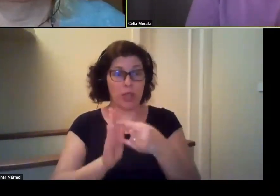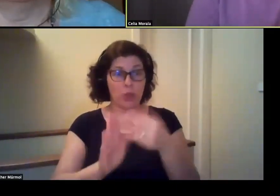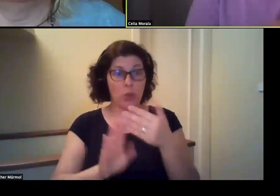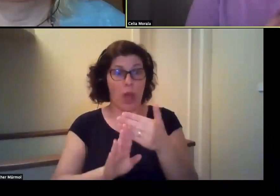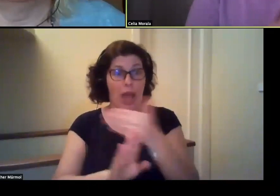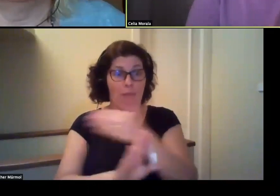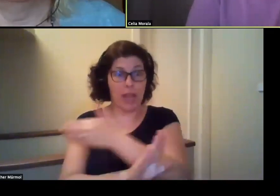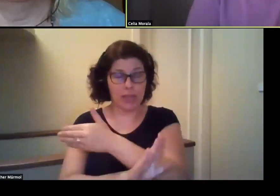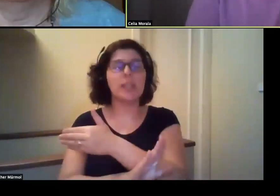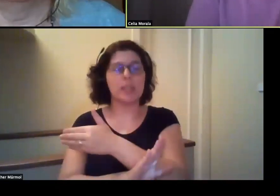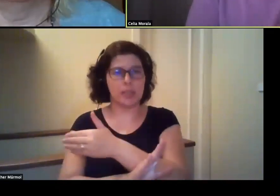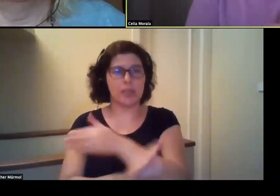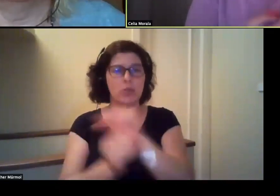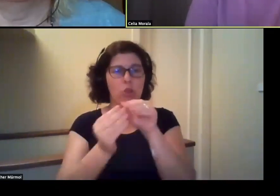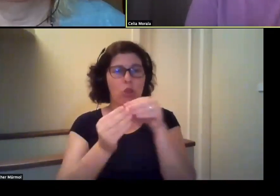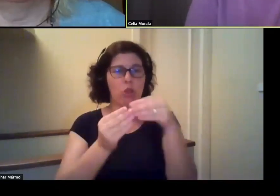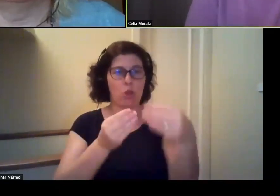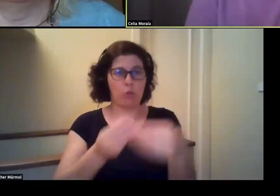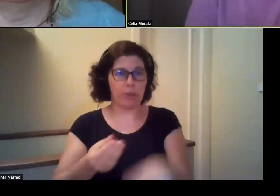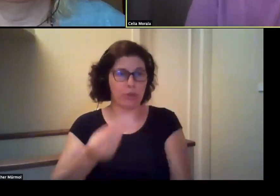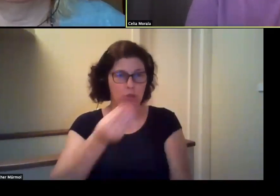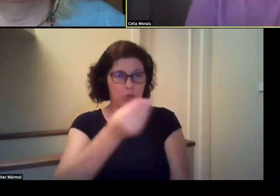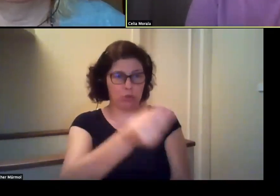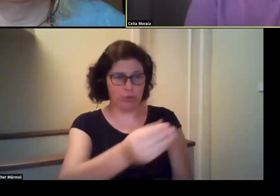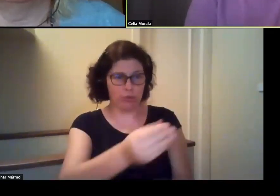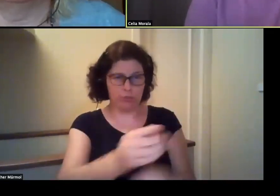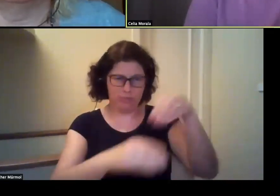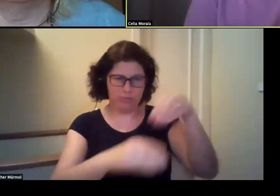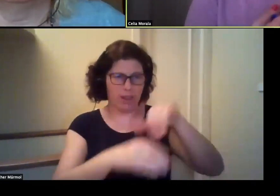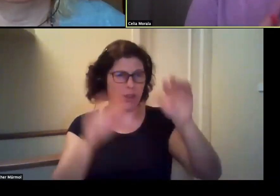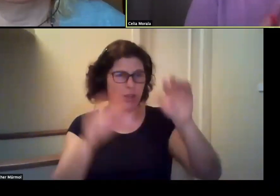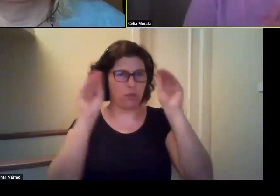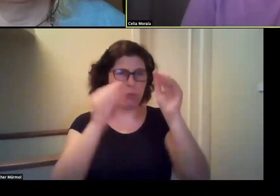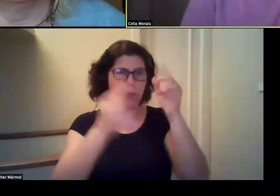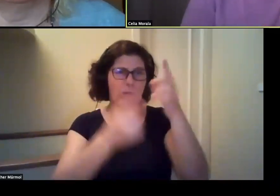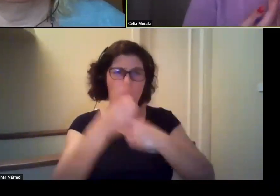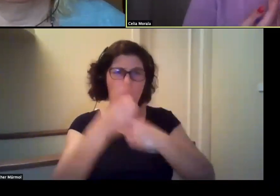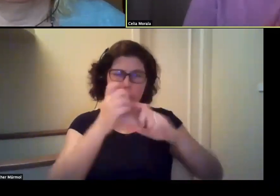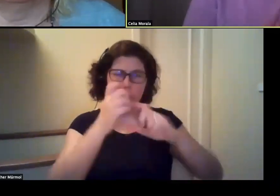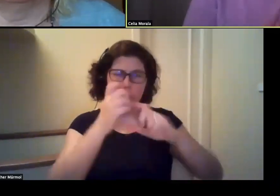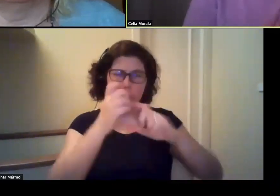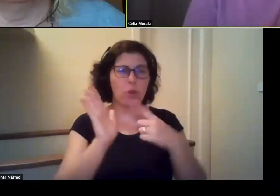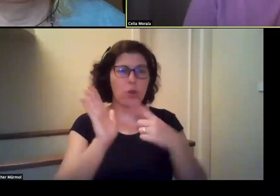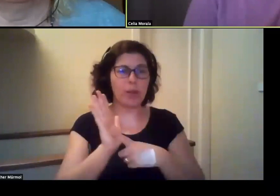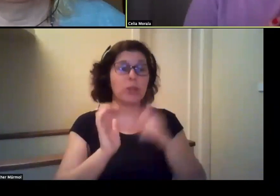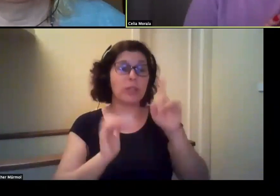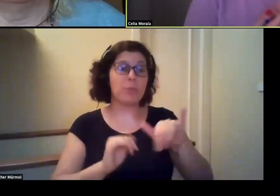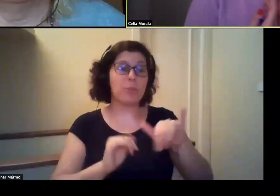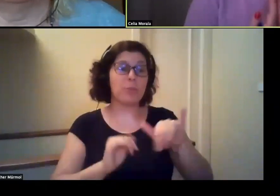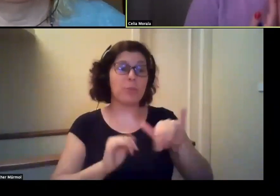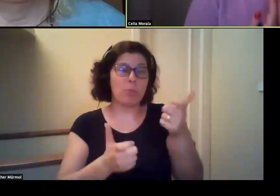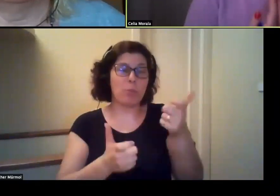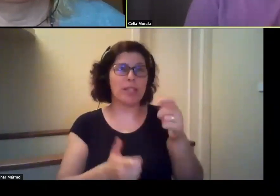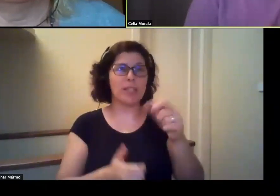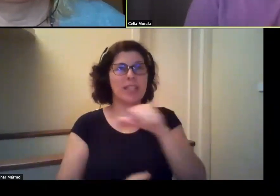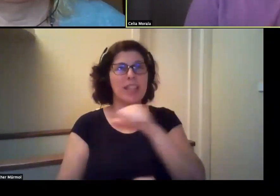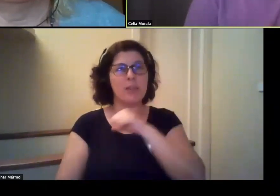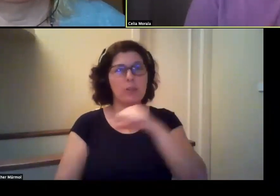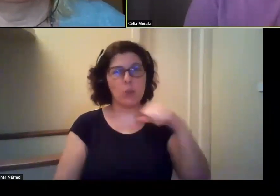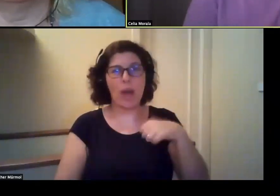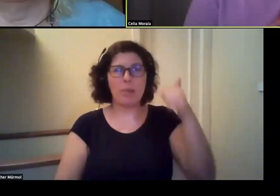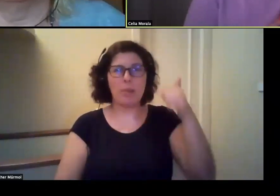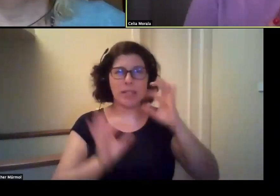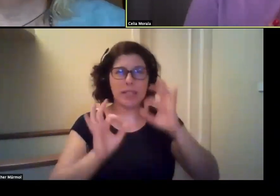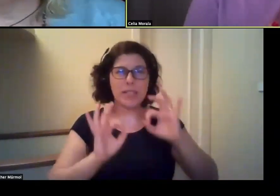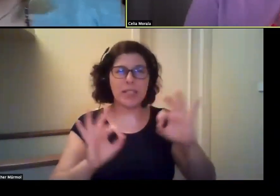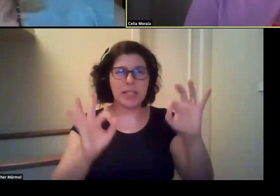un documento con toda la formación necesaria y aparte mantenemos otra pequeña reunión ya más de manera individual y específica donde